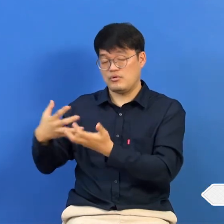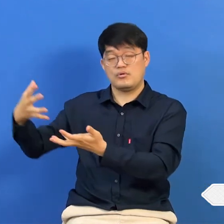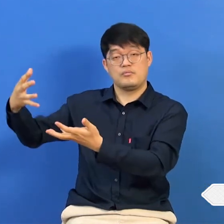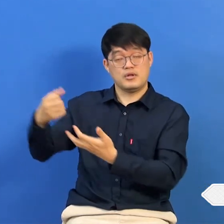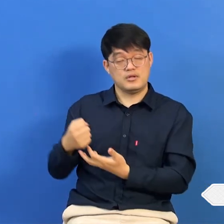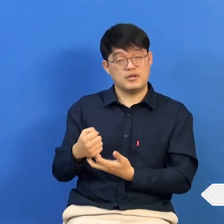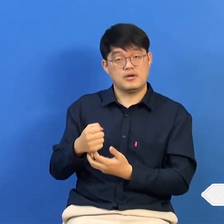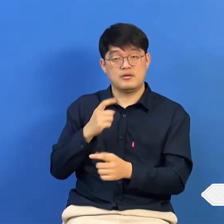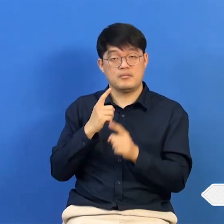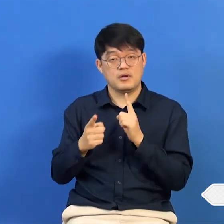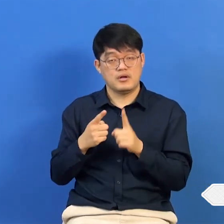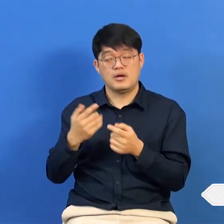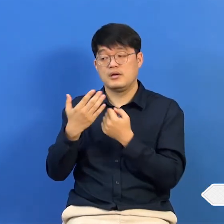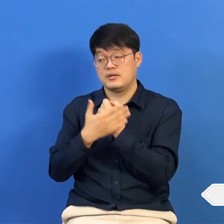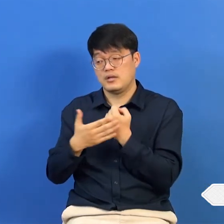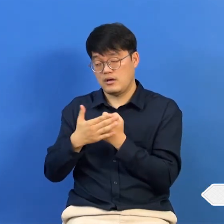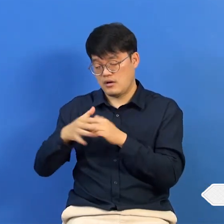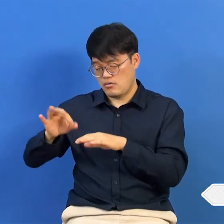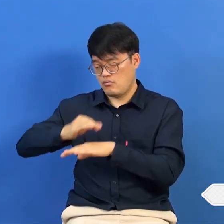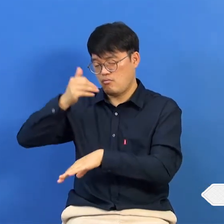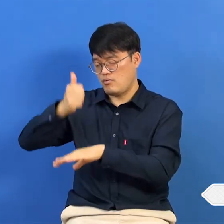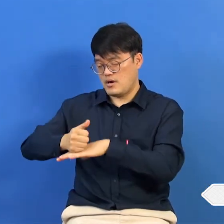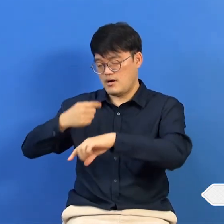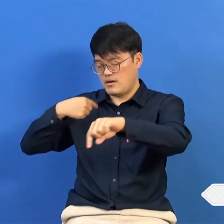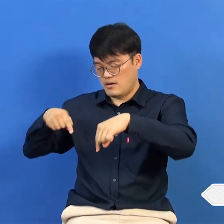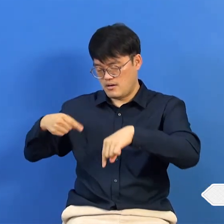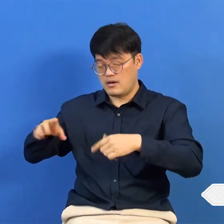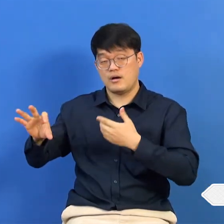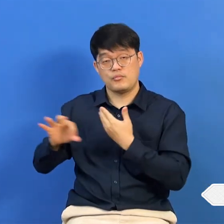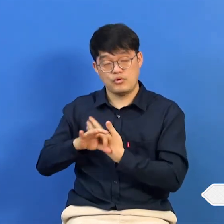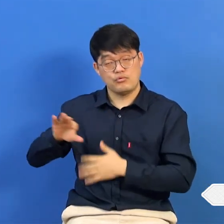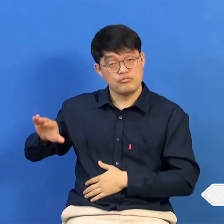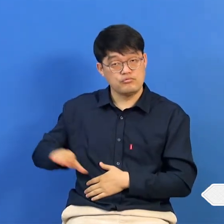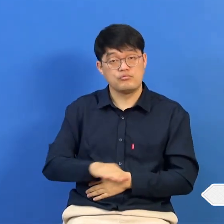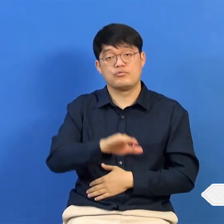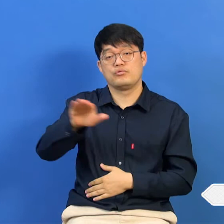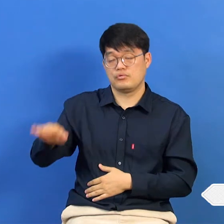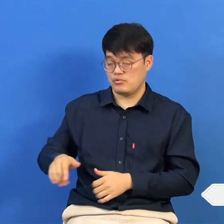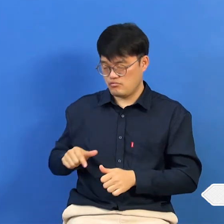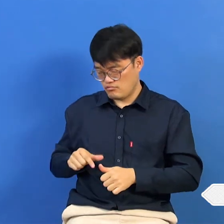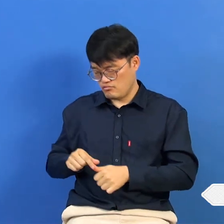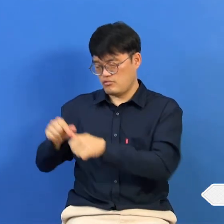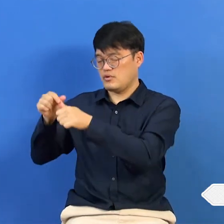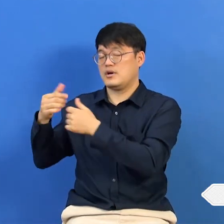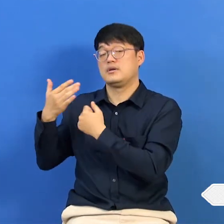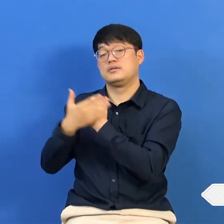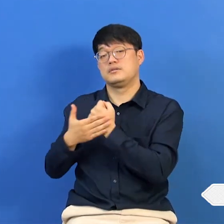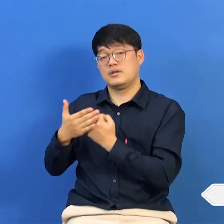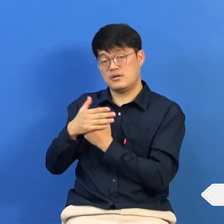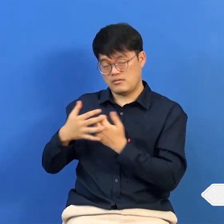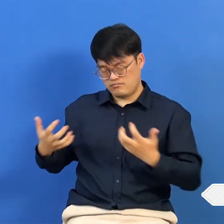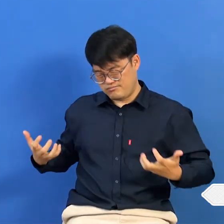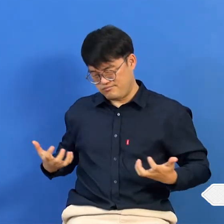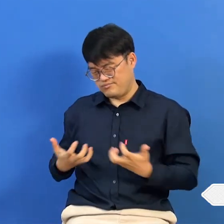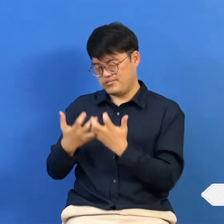됩니다. 은혜가 왕노릇하면 우리는 구원과 또 은혜를 넘치도록